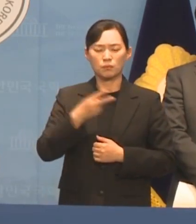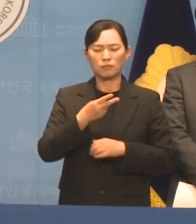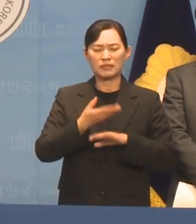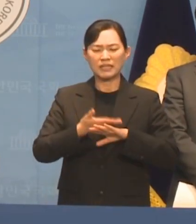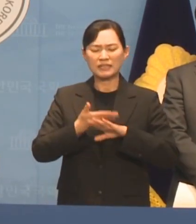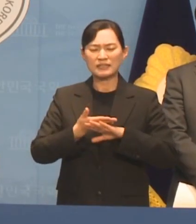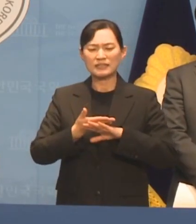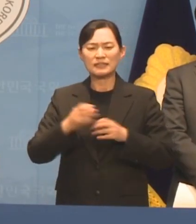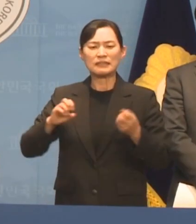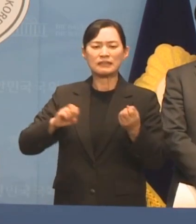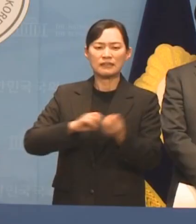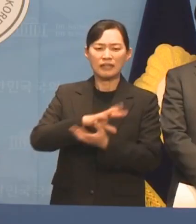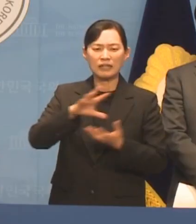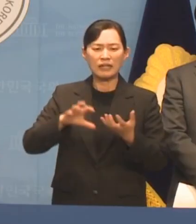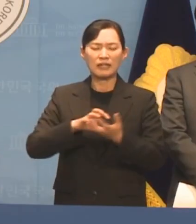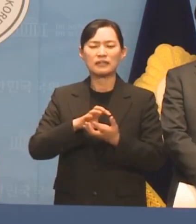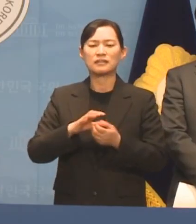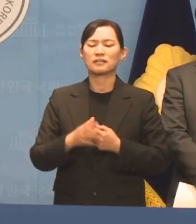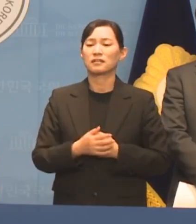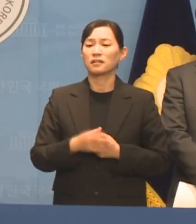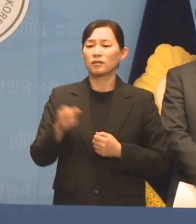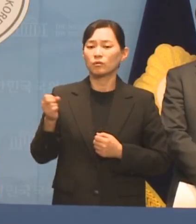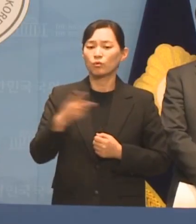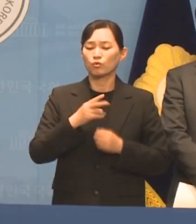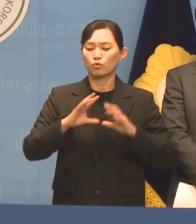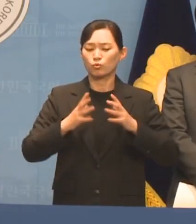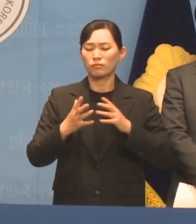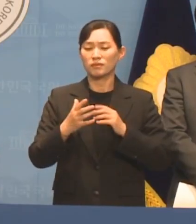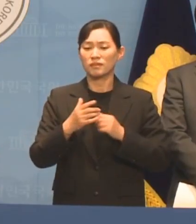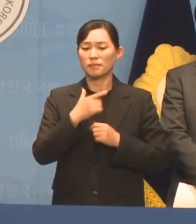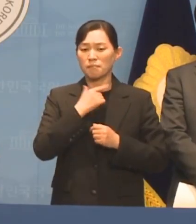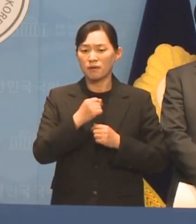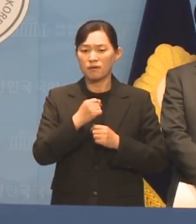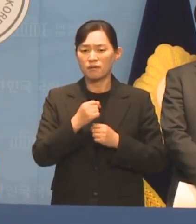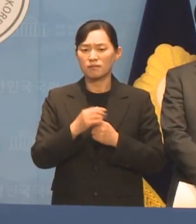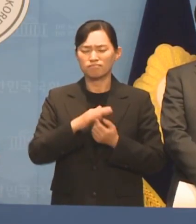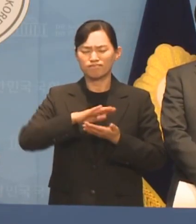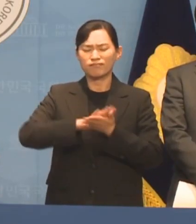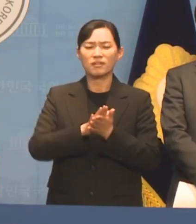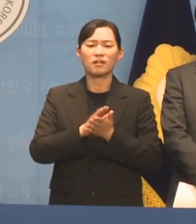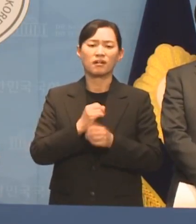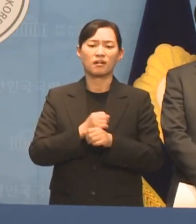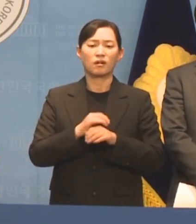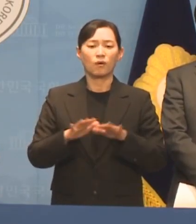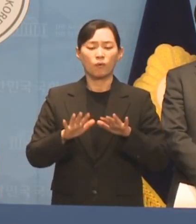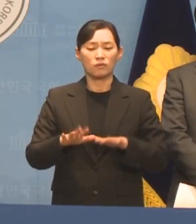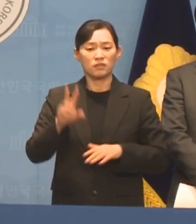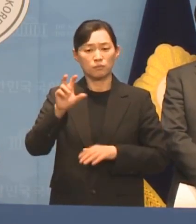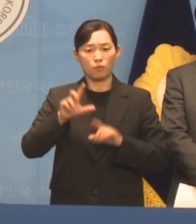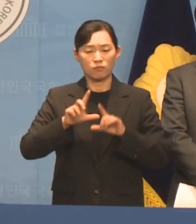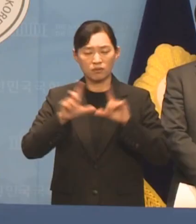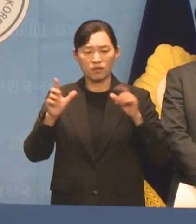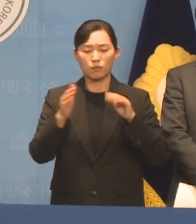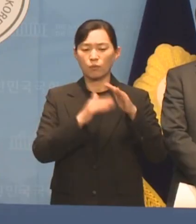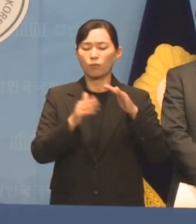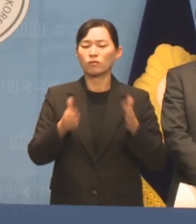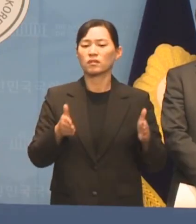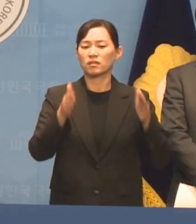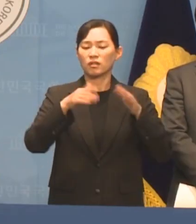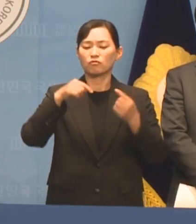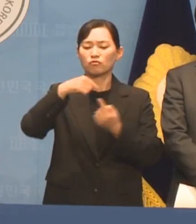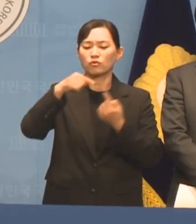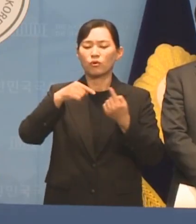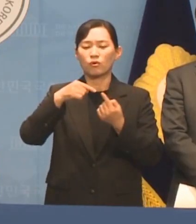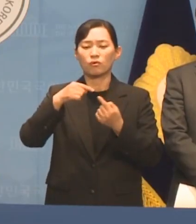내란의 씨앗이자 국민의 뜻을 거스르는 무책임한 폭주입니다. 오는 25일 금요일 공공기관 운영위원회는